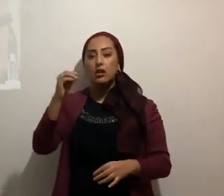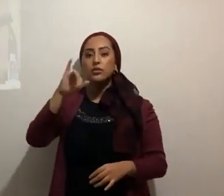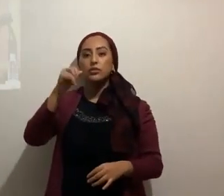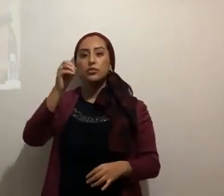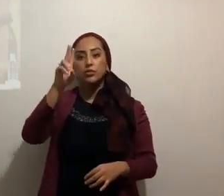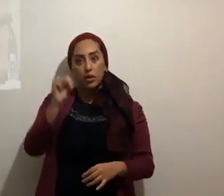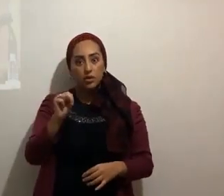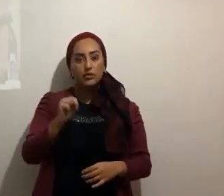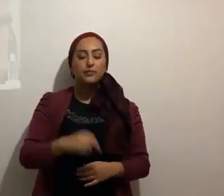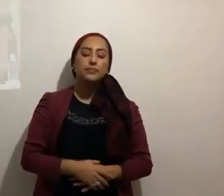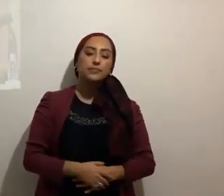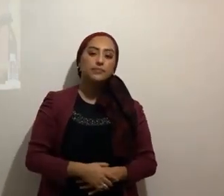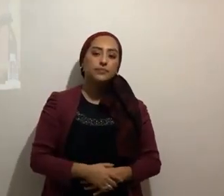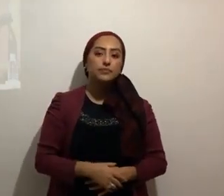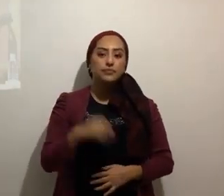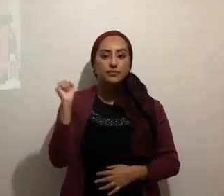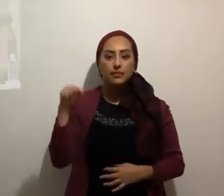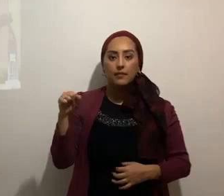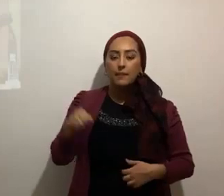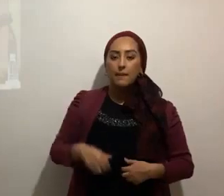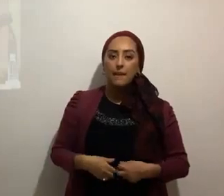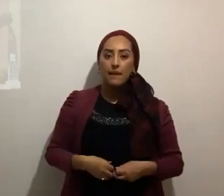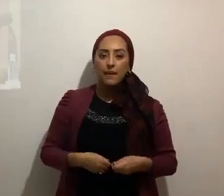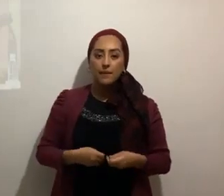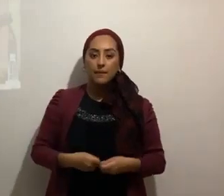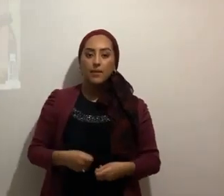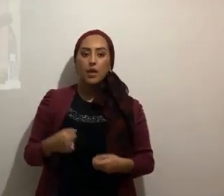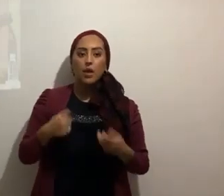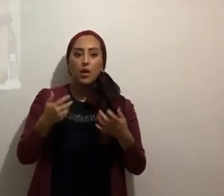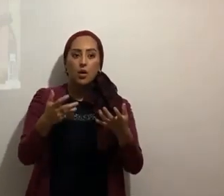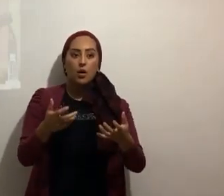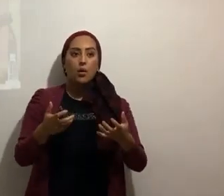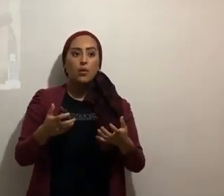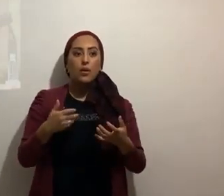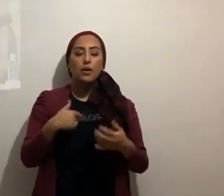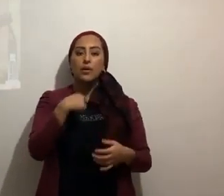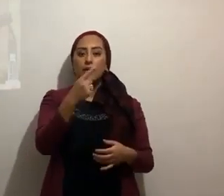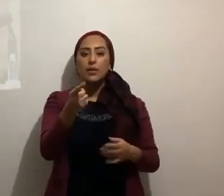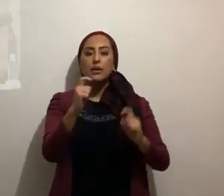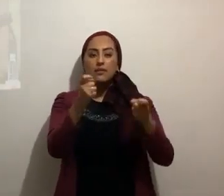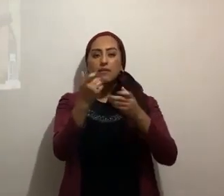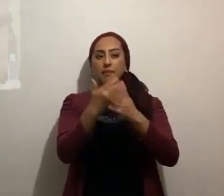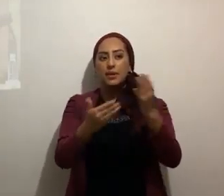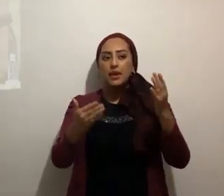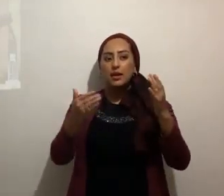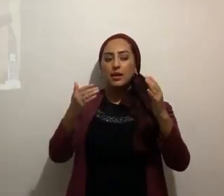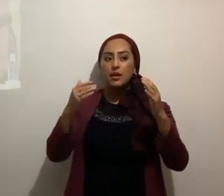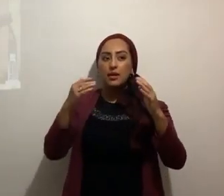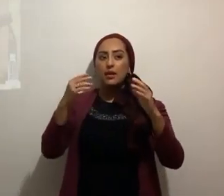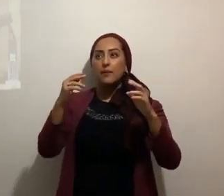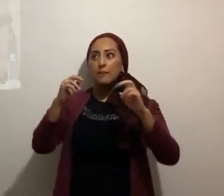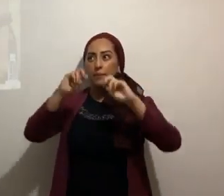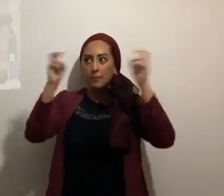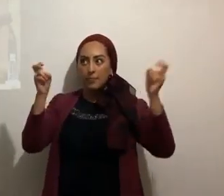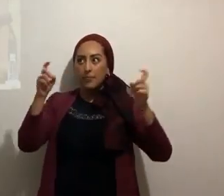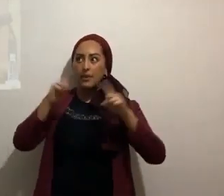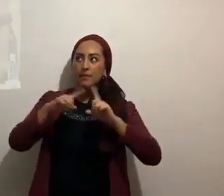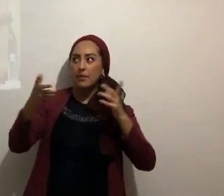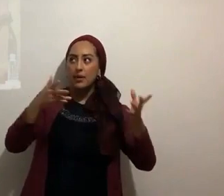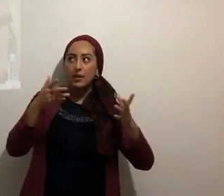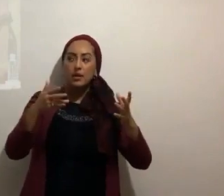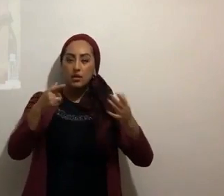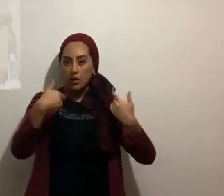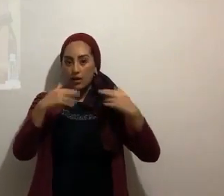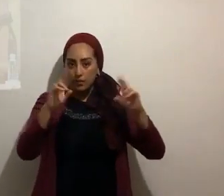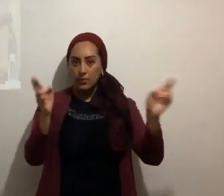Yohanan. ¿De acuerdo? Me gustaría darles algunas ideas prácticas, pero, o sea, las ideas